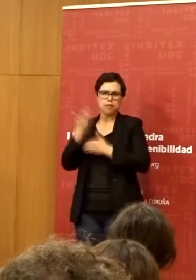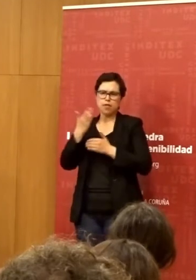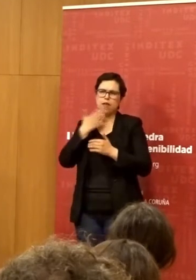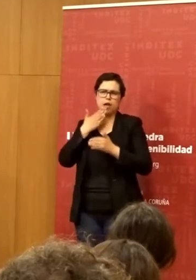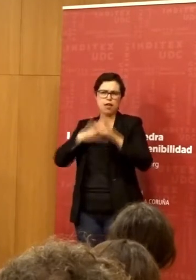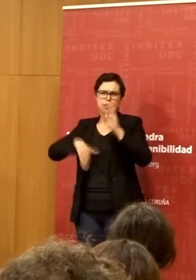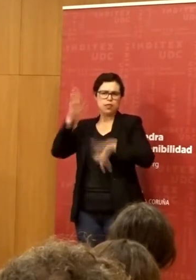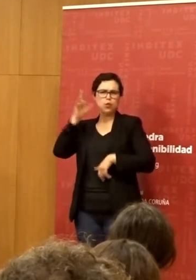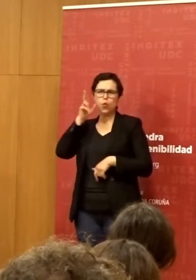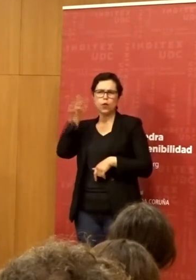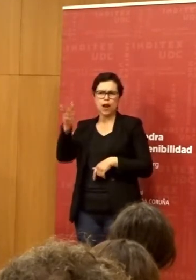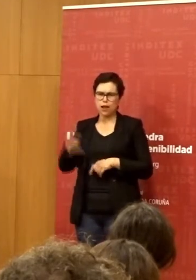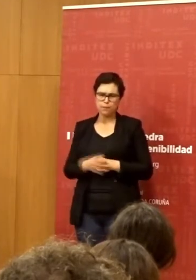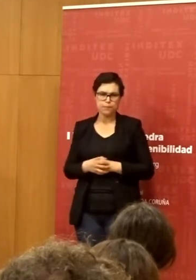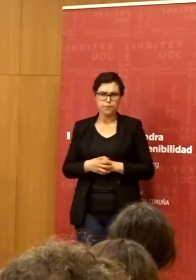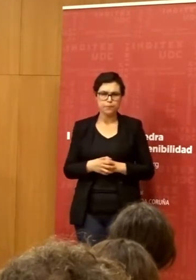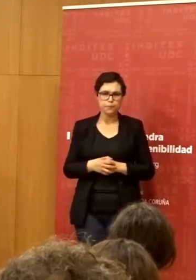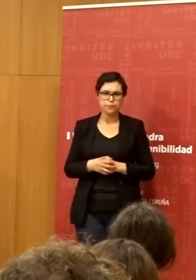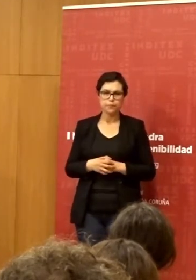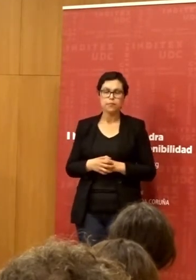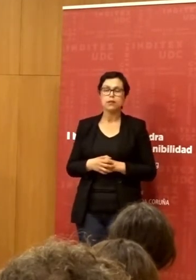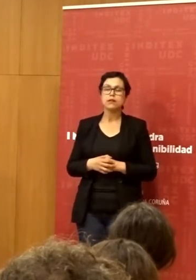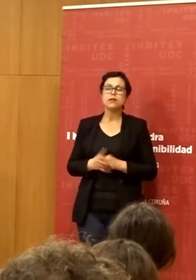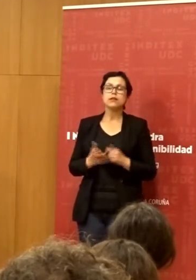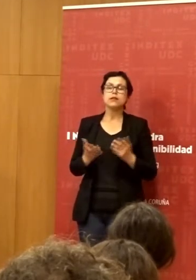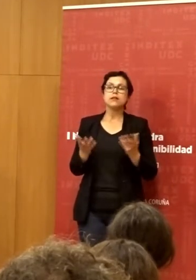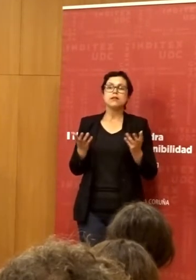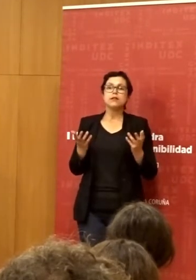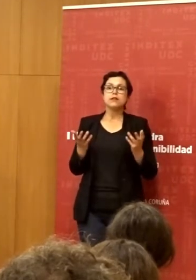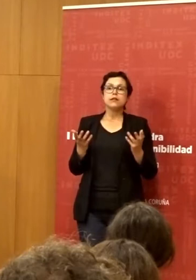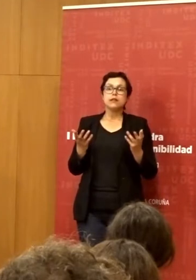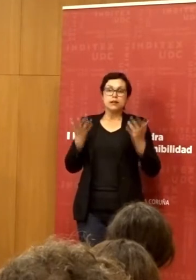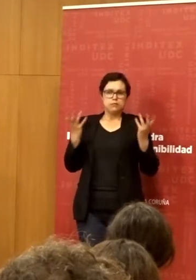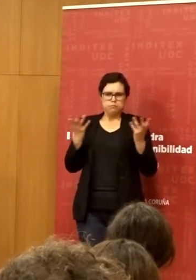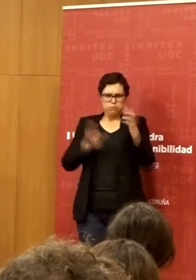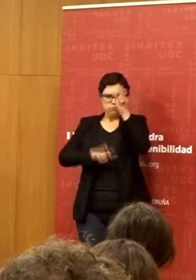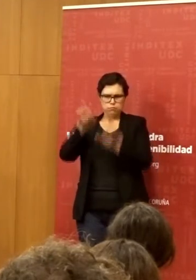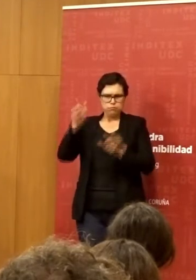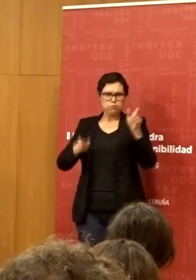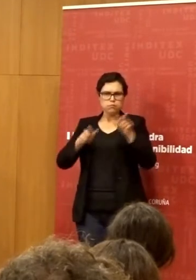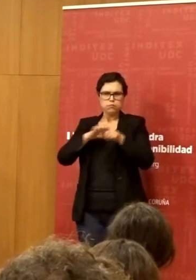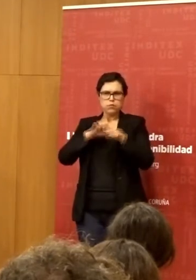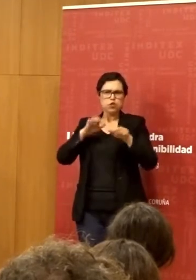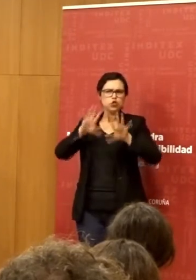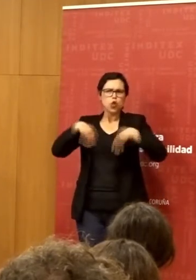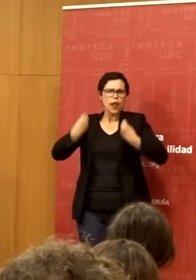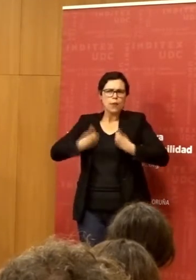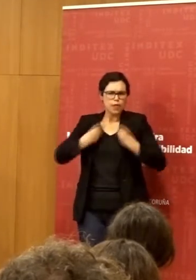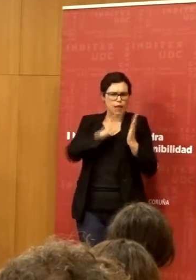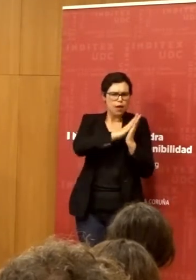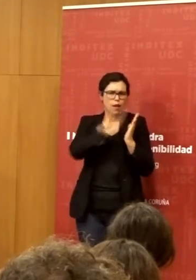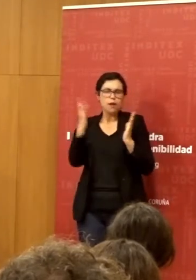superior a la de jubilación, ¿no? Por tanto, sí, y muchas de ellas han estado toda la vida, ¿no? Porque APSA